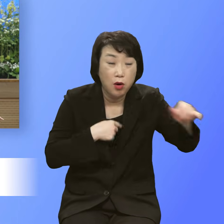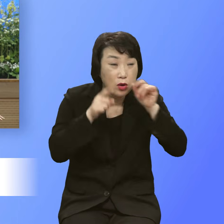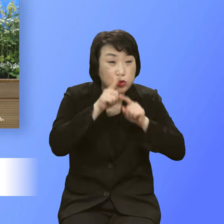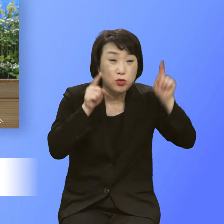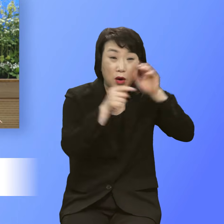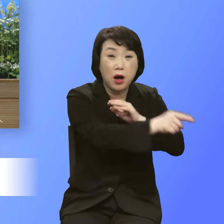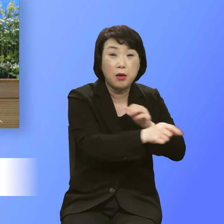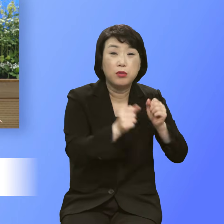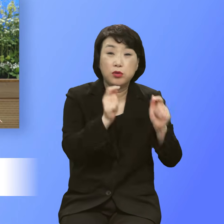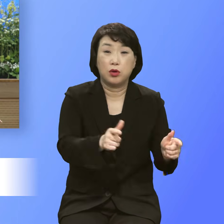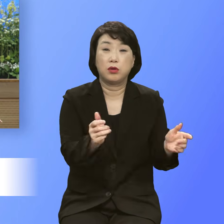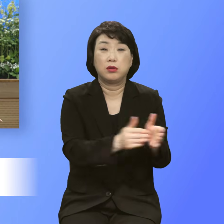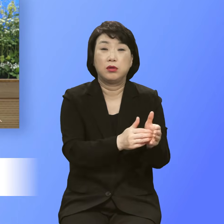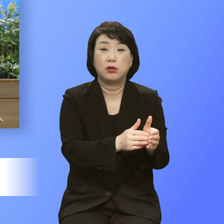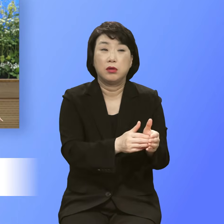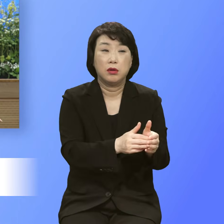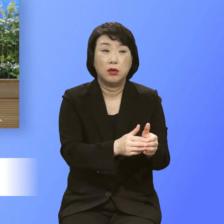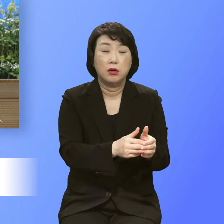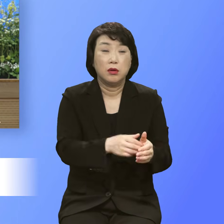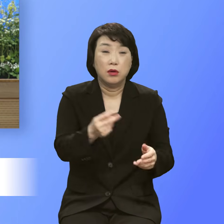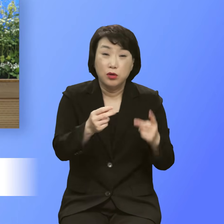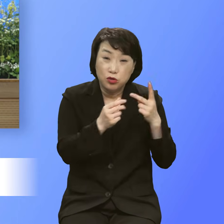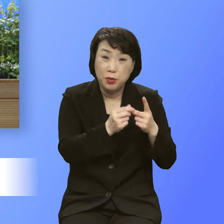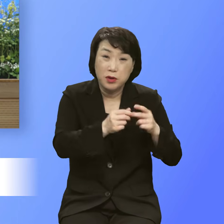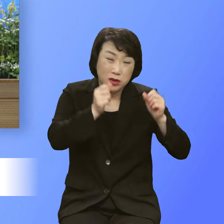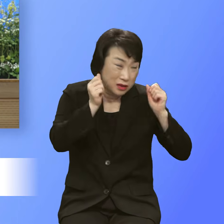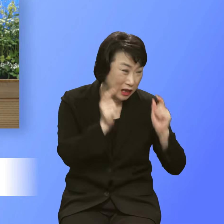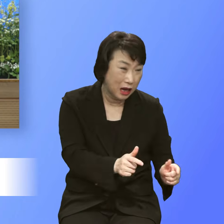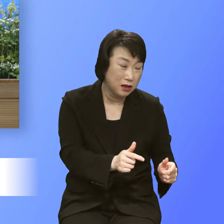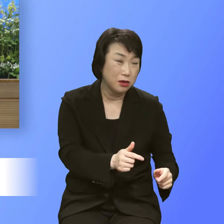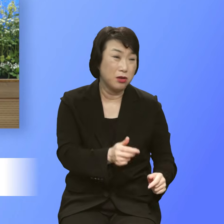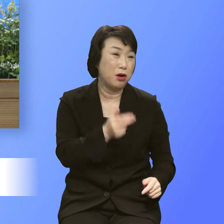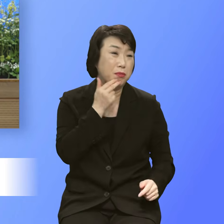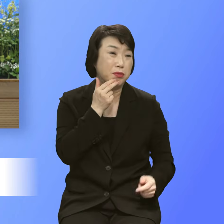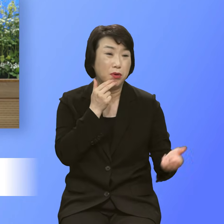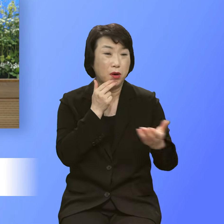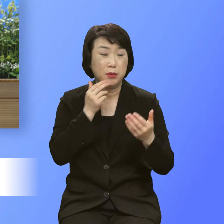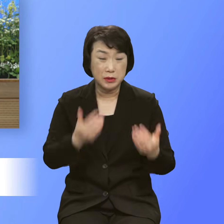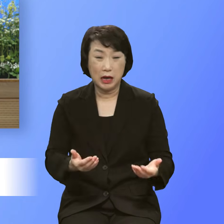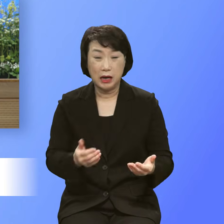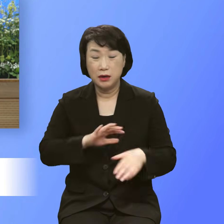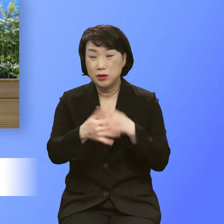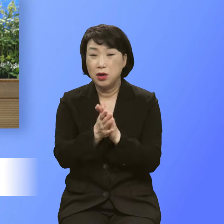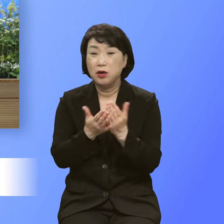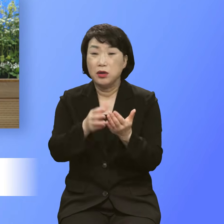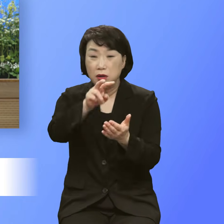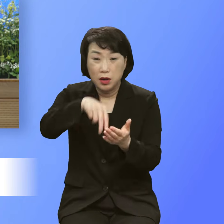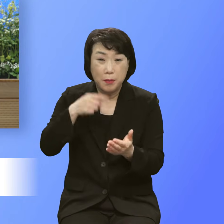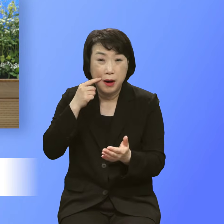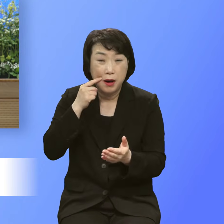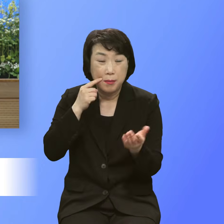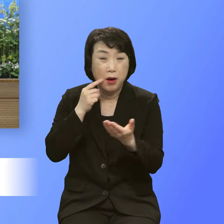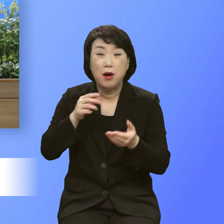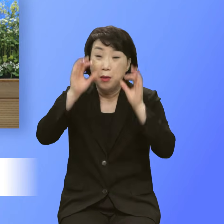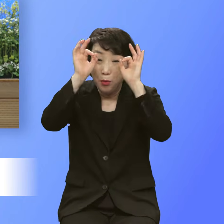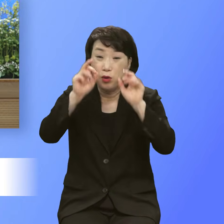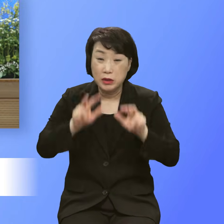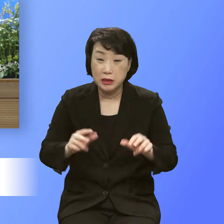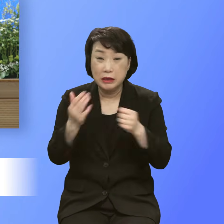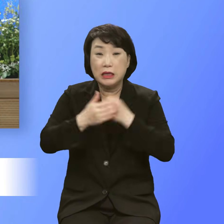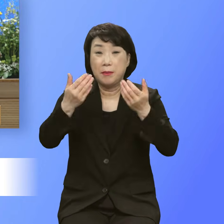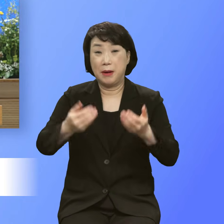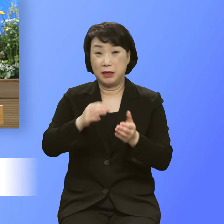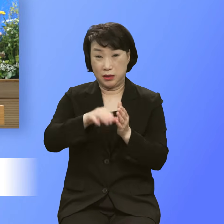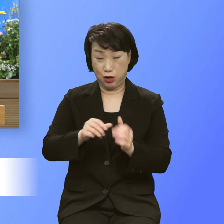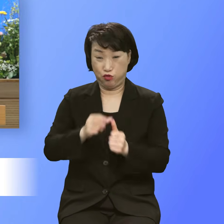없는데 기회가 다시 없는데 어떻게 할 것이냐. 그래서 성경은 보라 지금이 은혜 받을 만한 때요